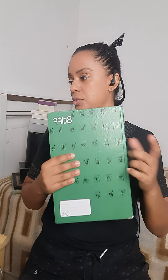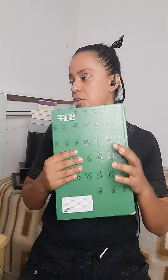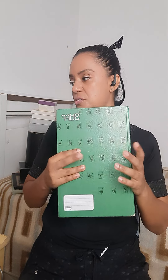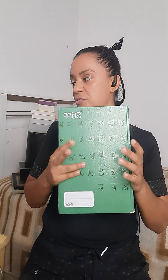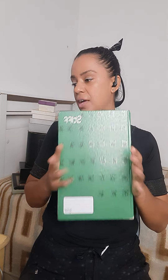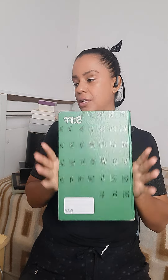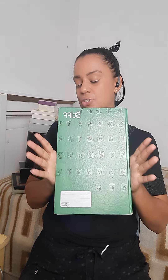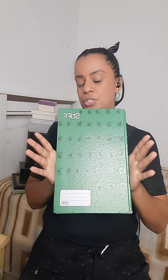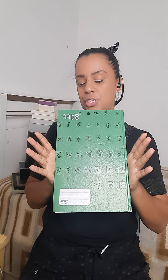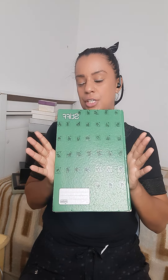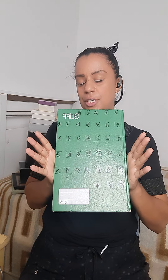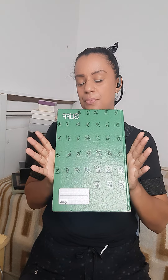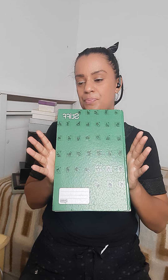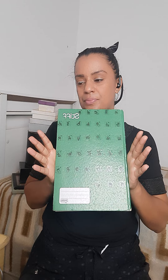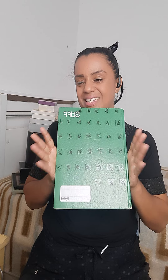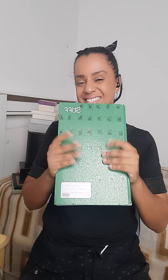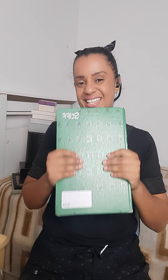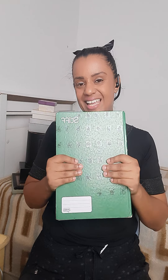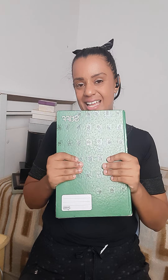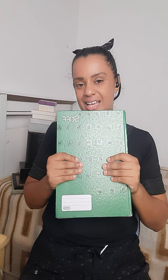gente fala de sinalário,